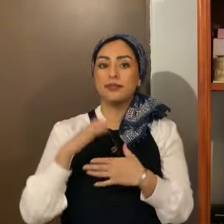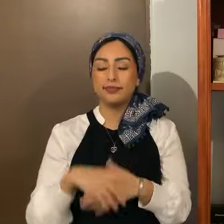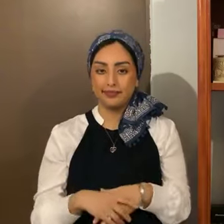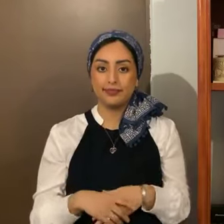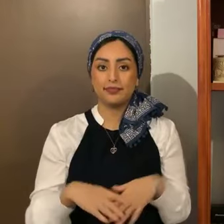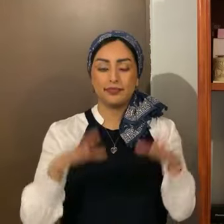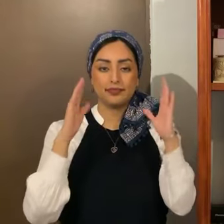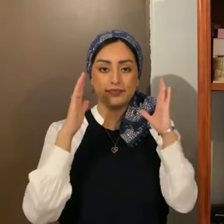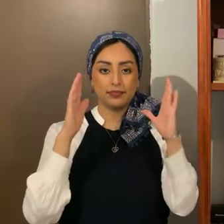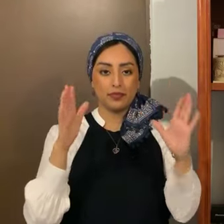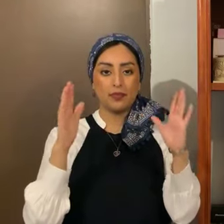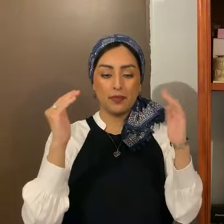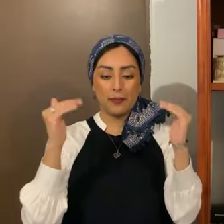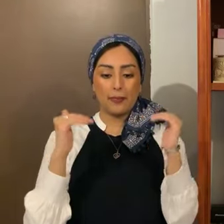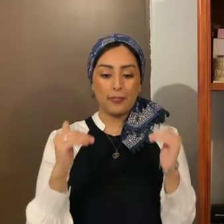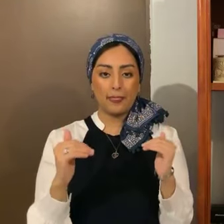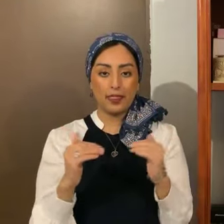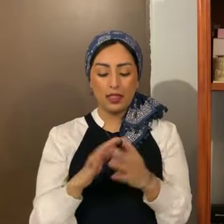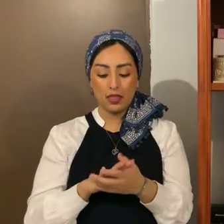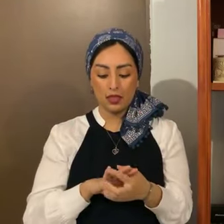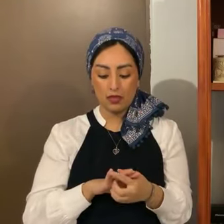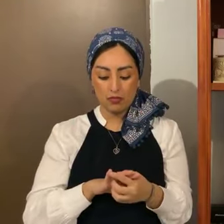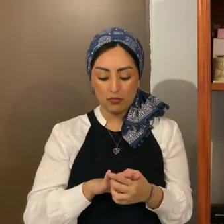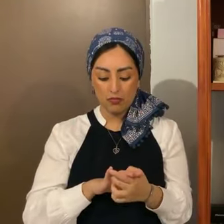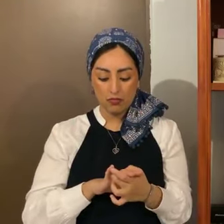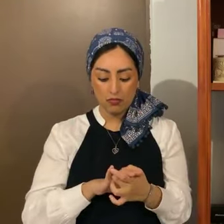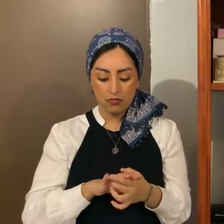atención, mucha atención, mucha atención.